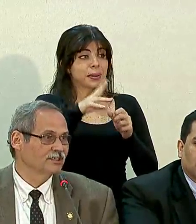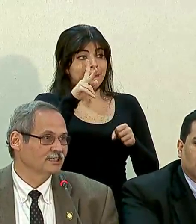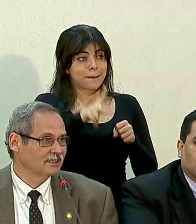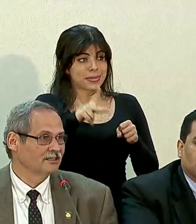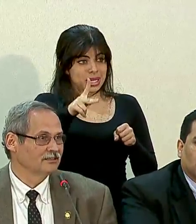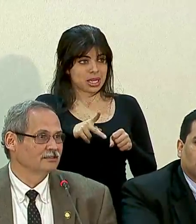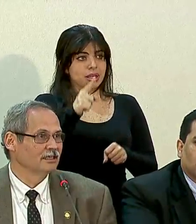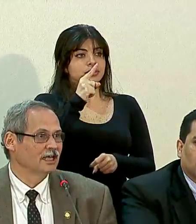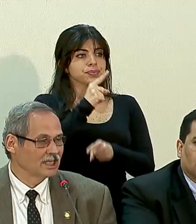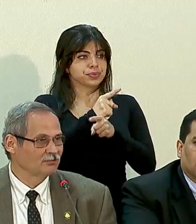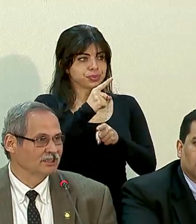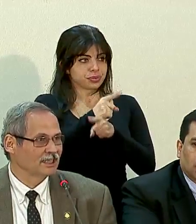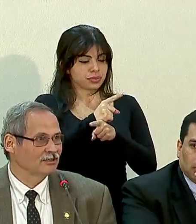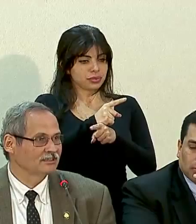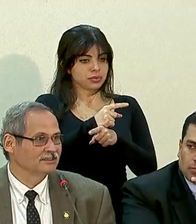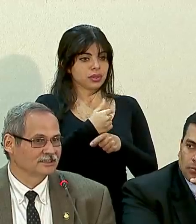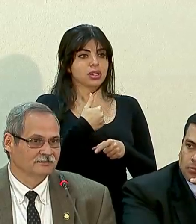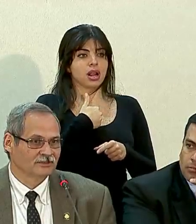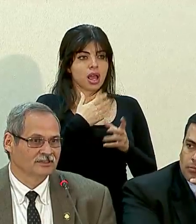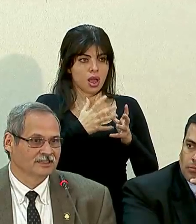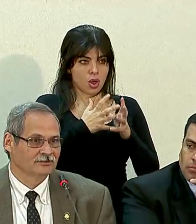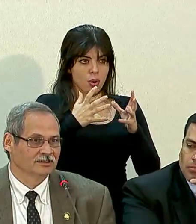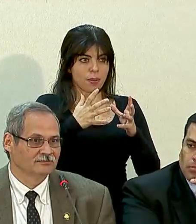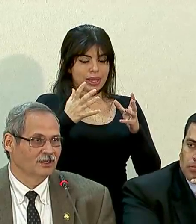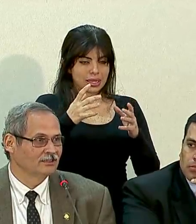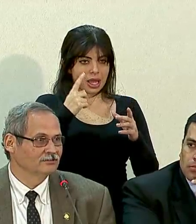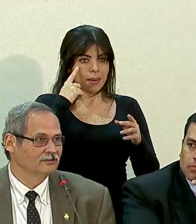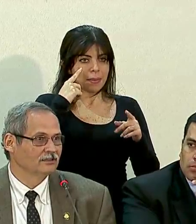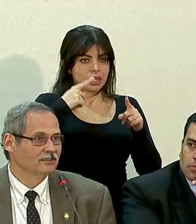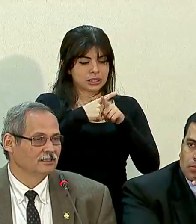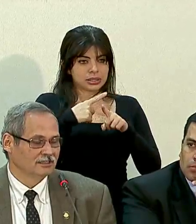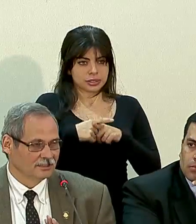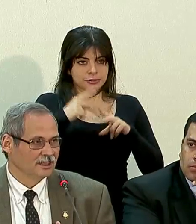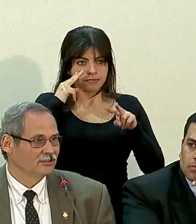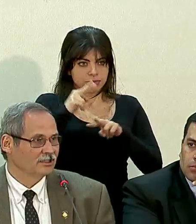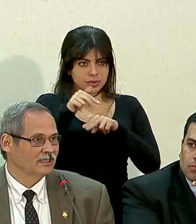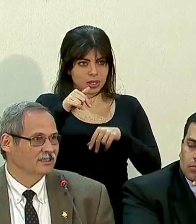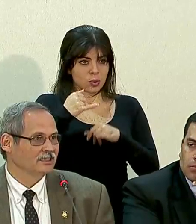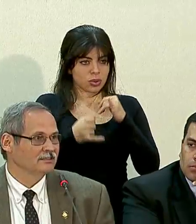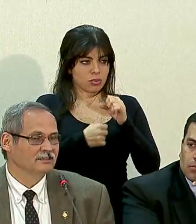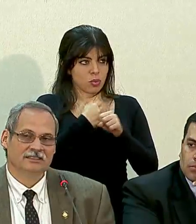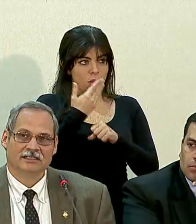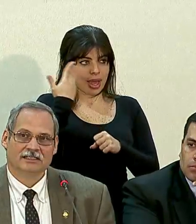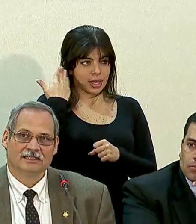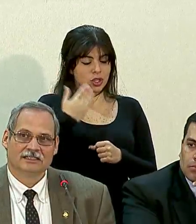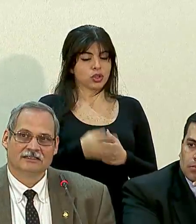es correcta. Han aumentado las intercepciones en el último año y ahora